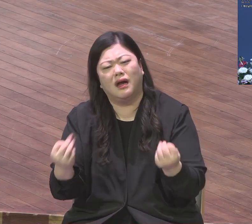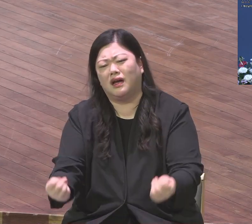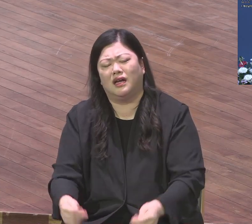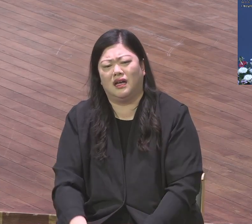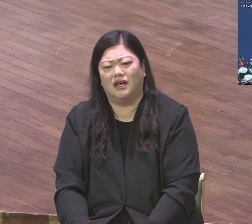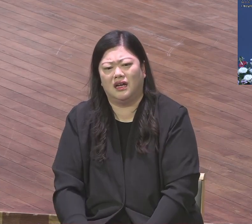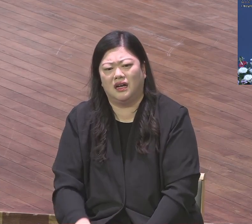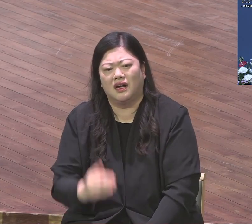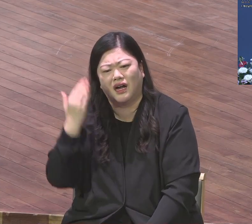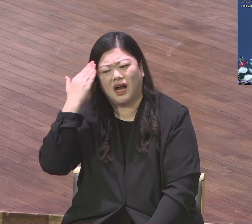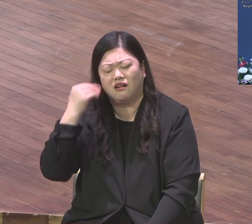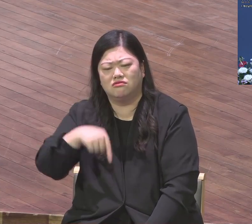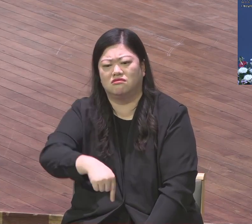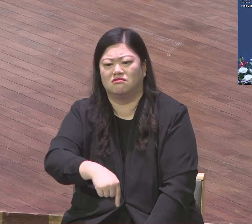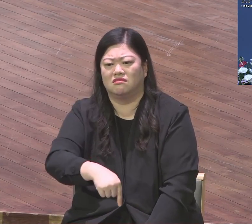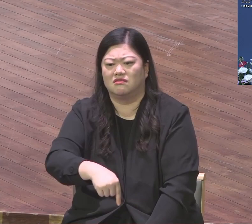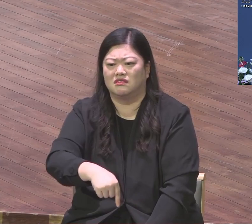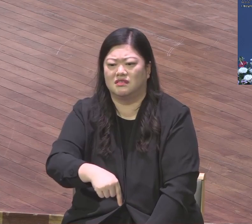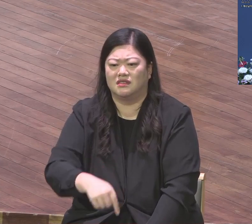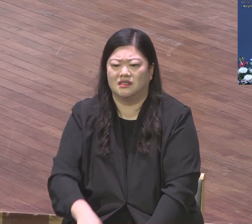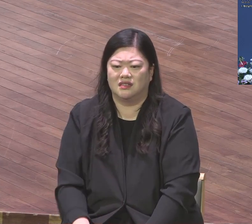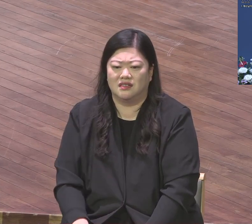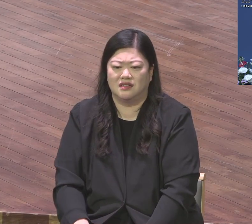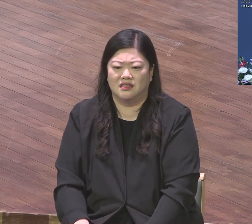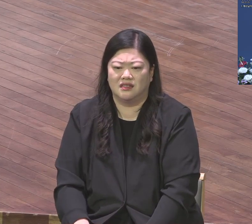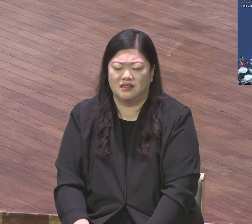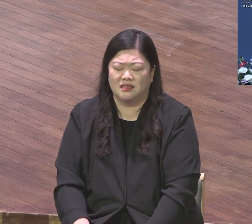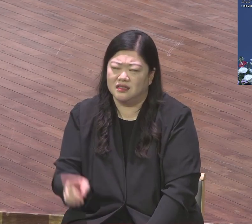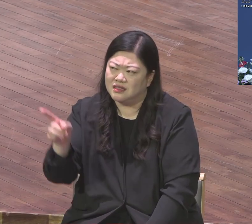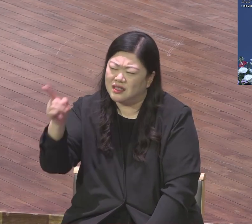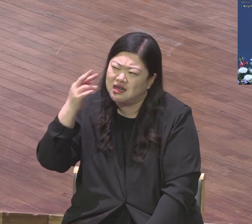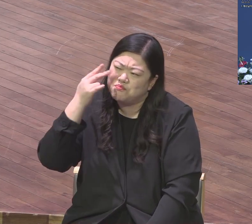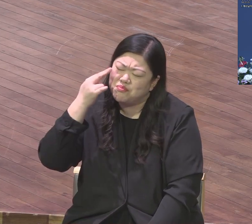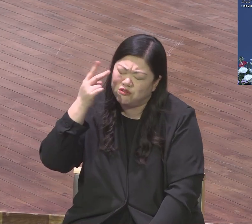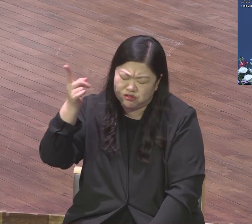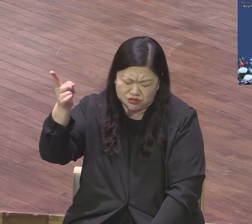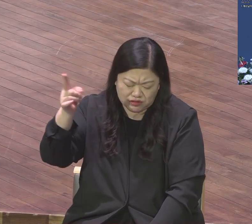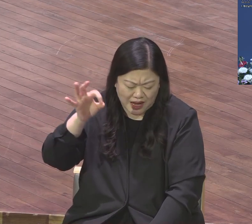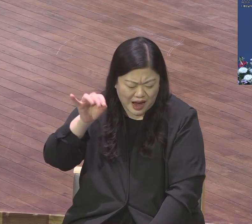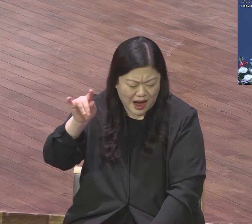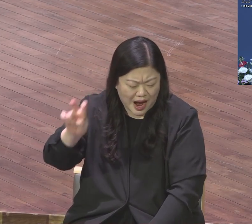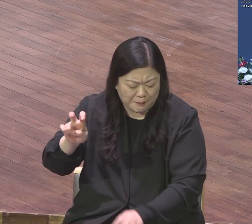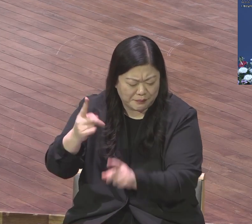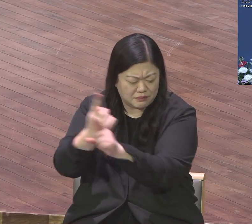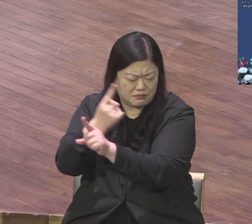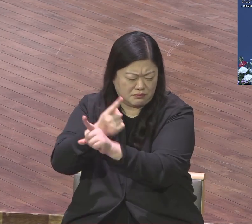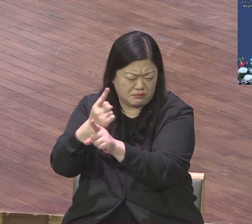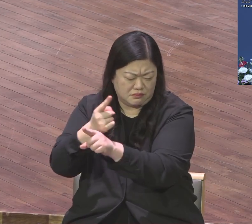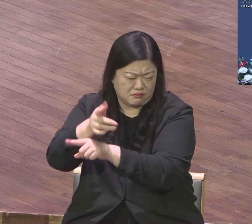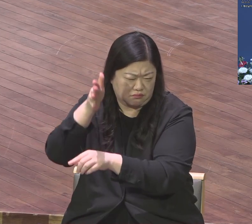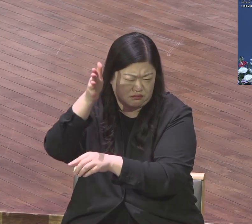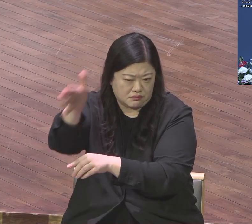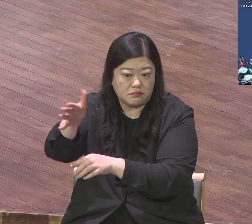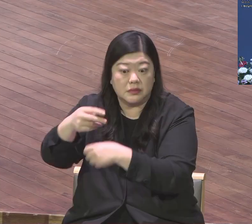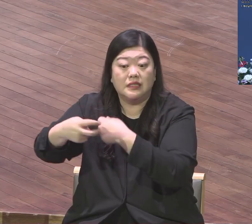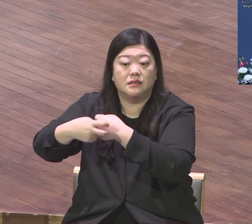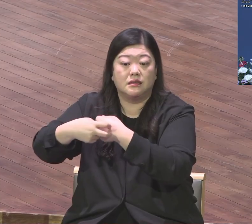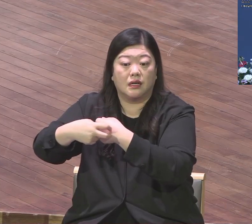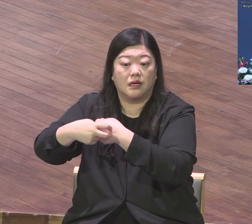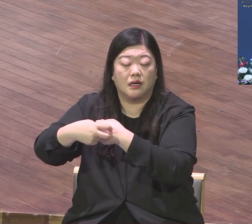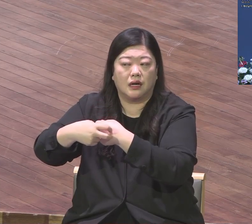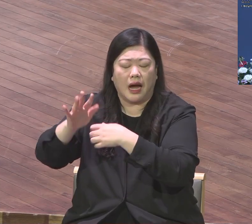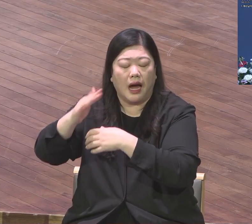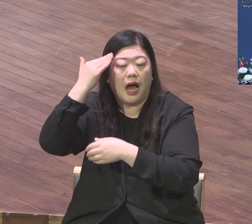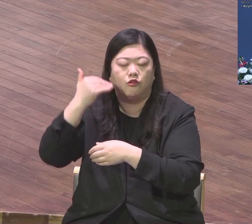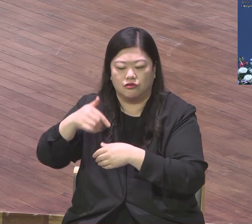미국의 그 병원에 암 의사였잖아. 암을 치료하는 의사 수천 명을 고친 김의신